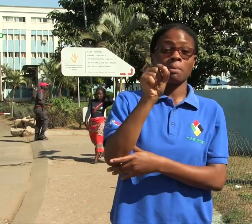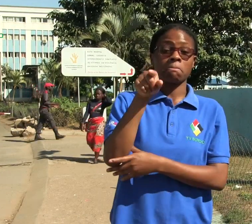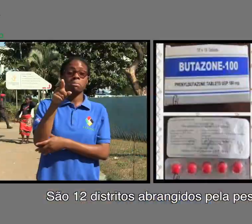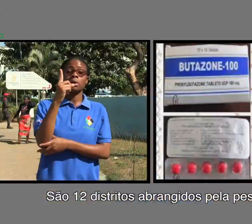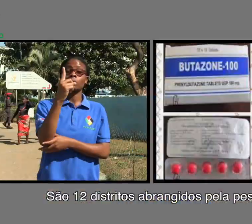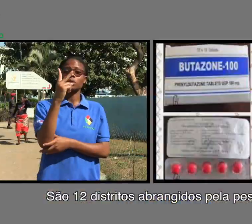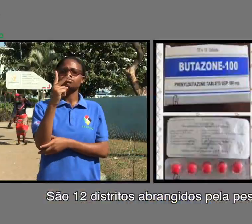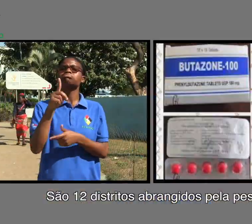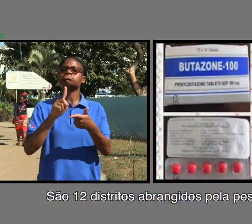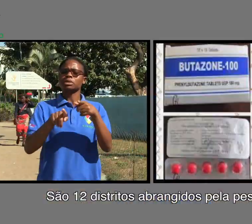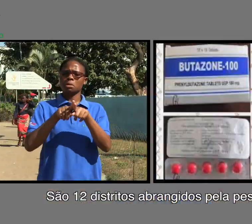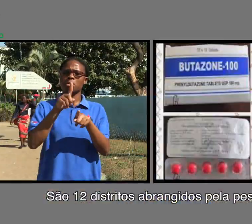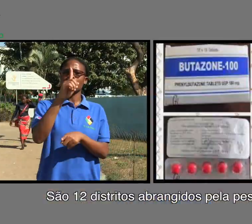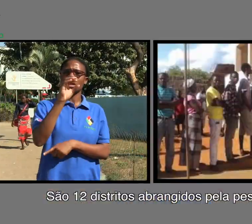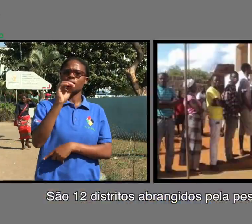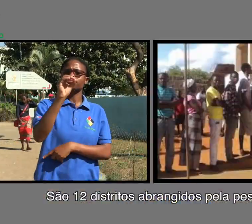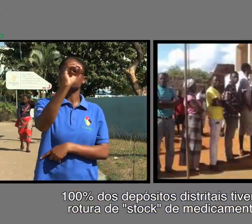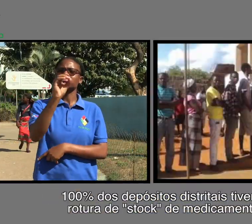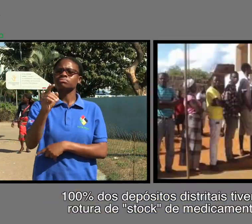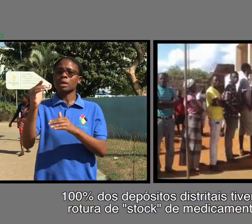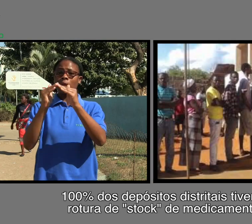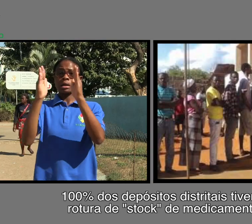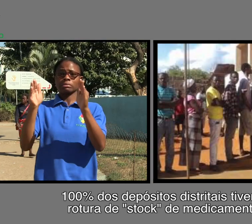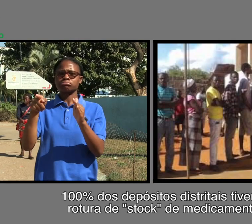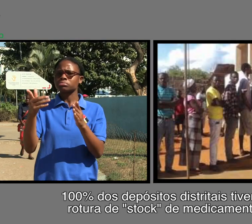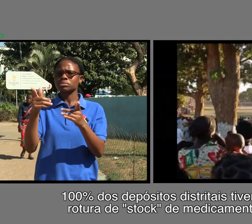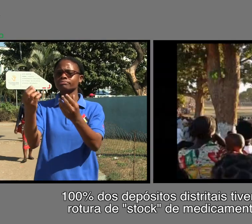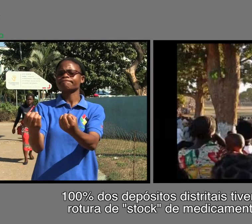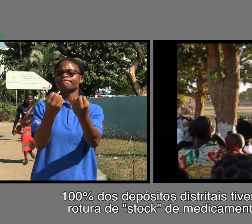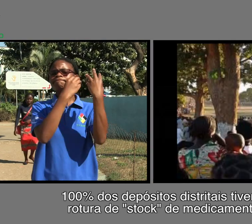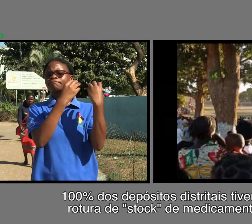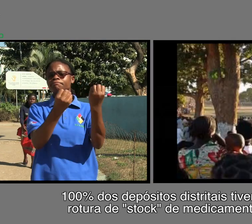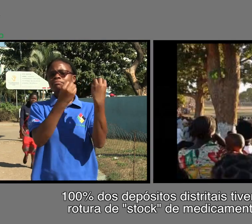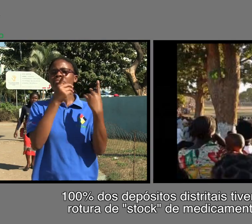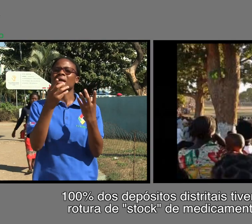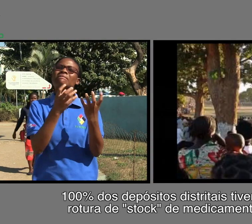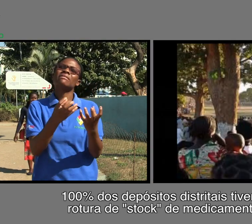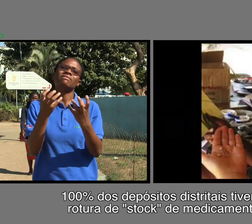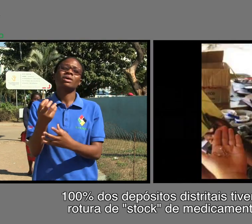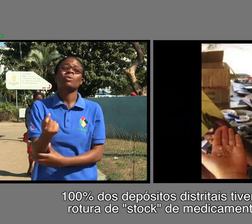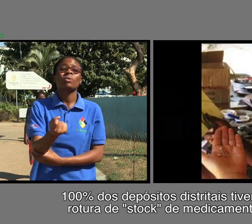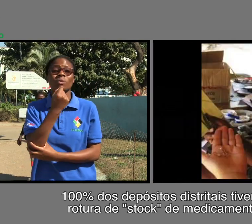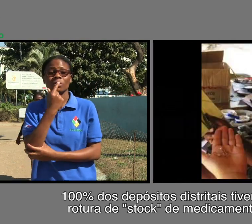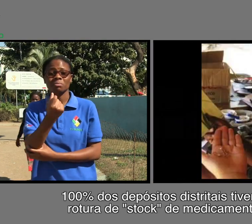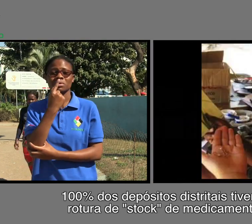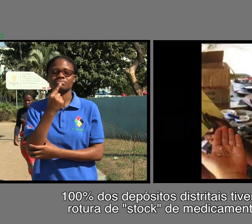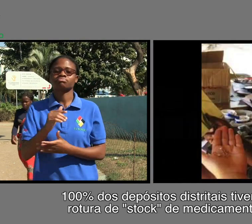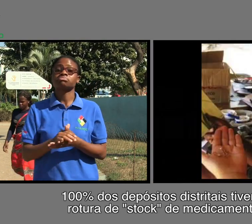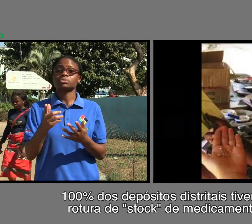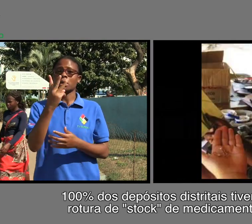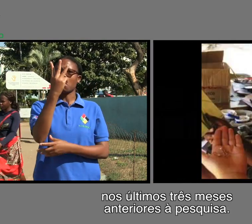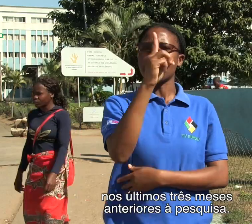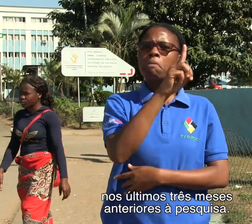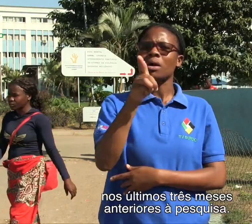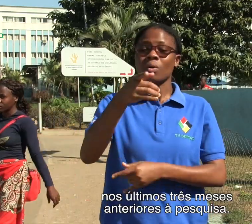12 distritos abrangidos pela pesquisa. 100% dos depósitos distritais tiveram rotura de estoque de medicamentos nos últimos